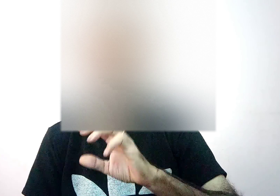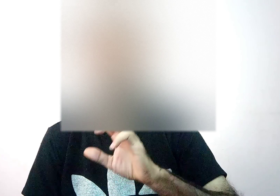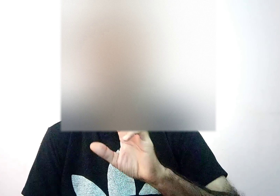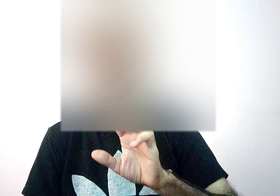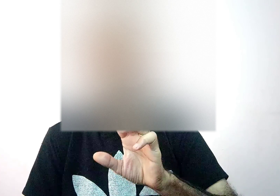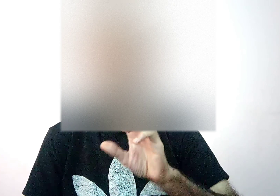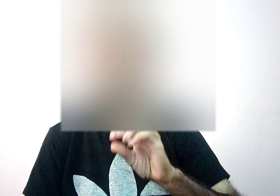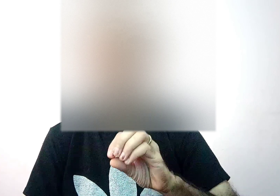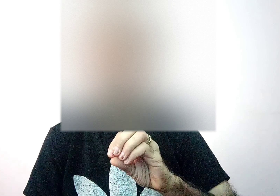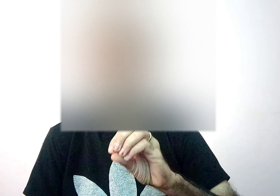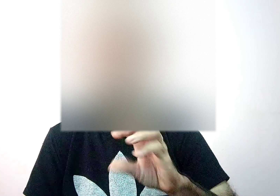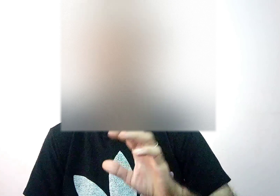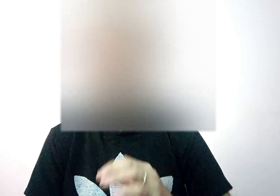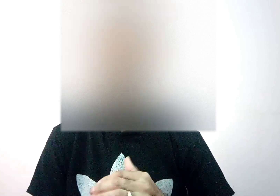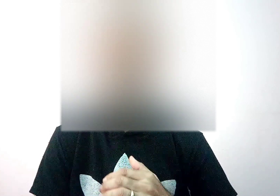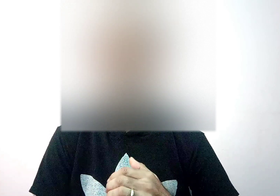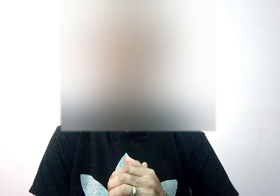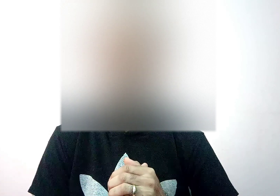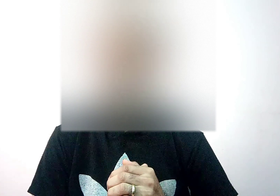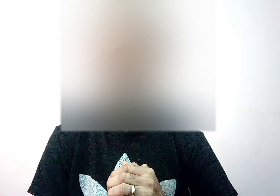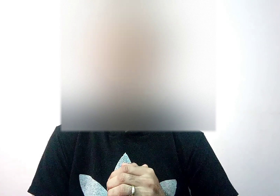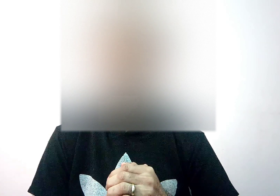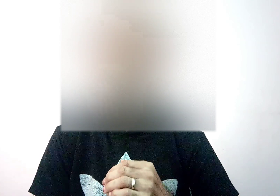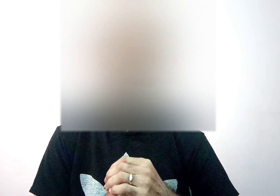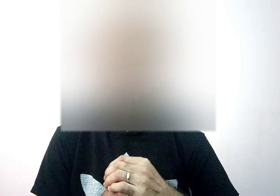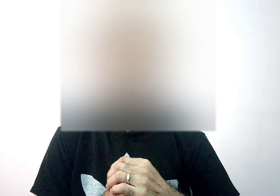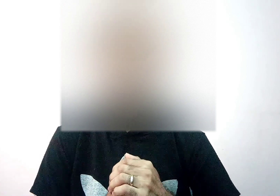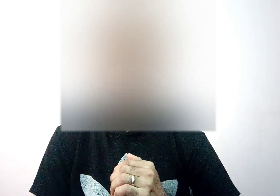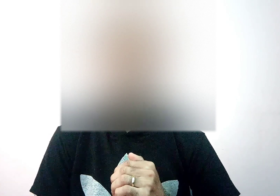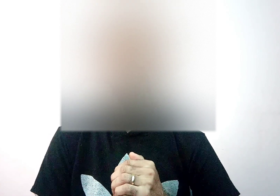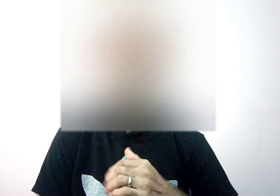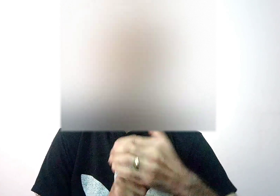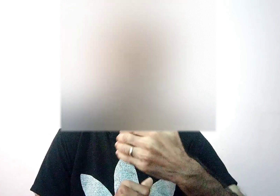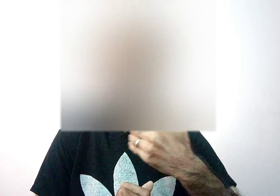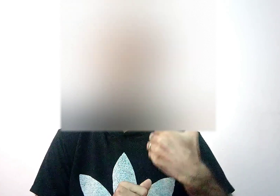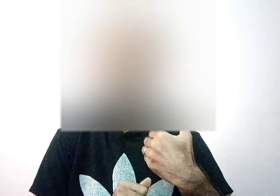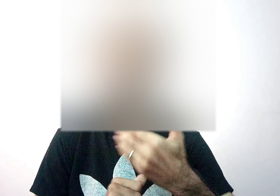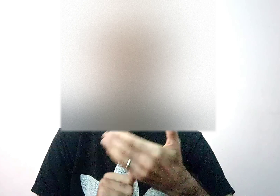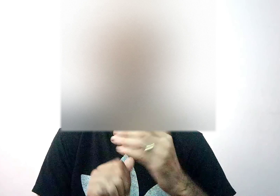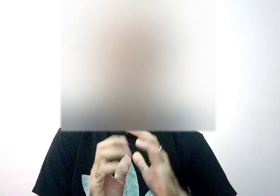ابي احمد في منصبه غير شرعي. طب يا ترى اللي تم في اليومين اللي فاتوا